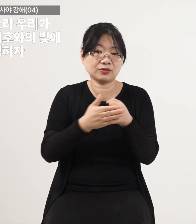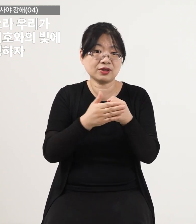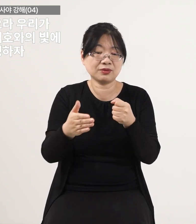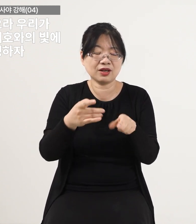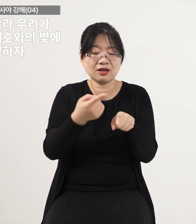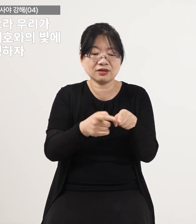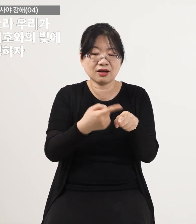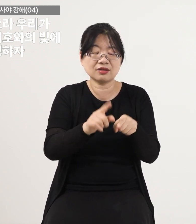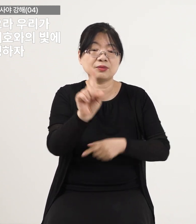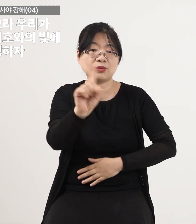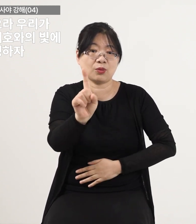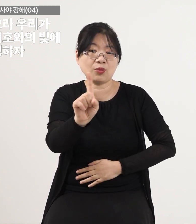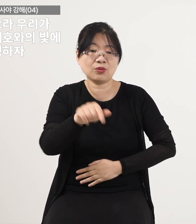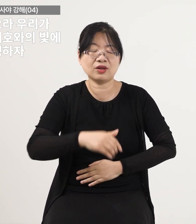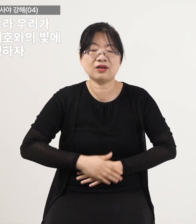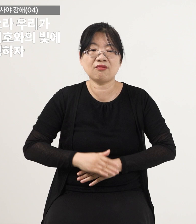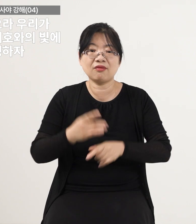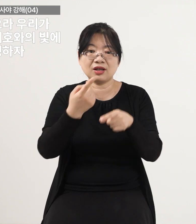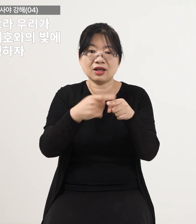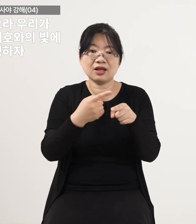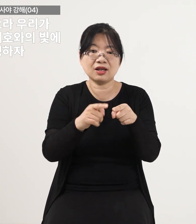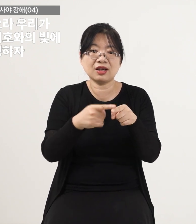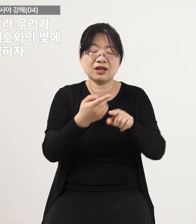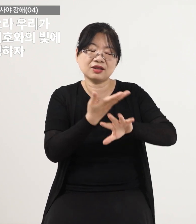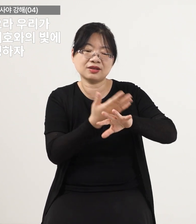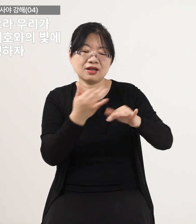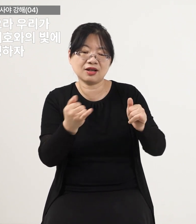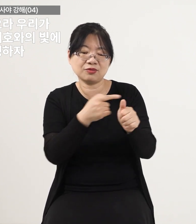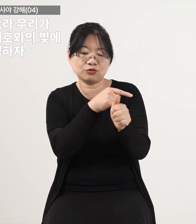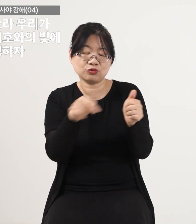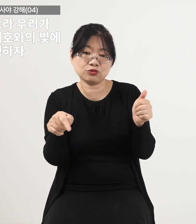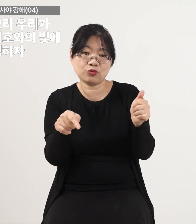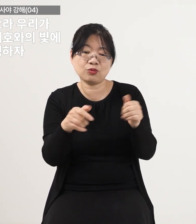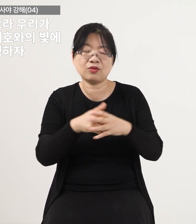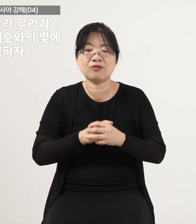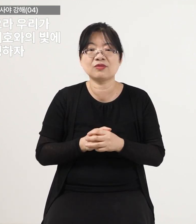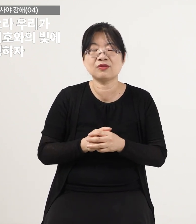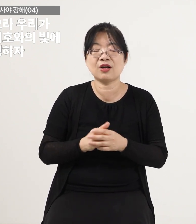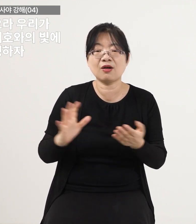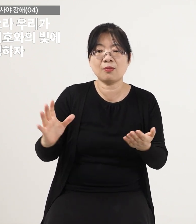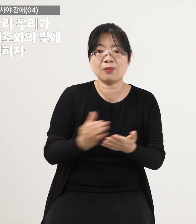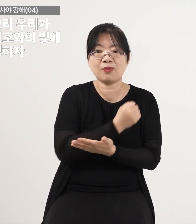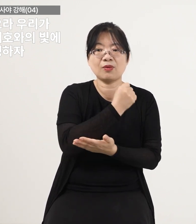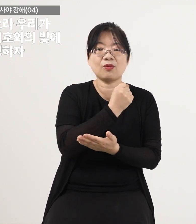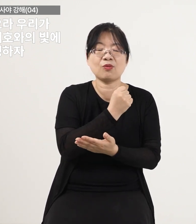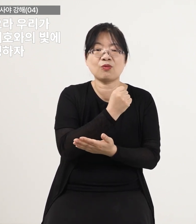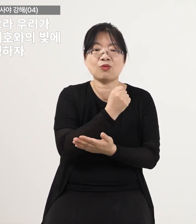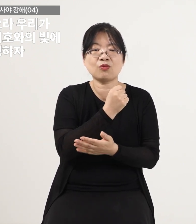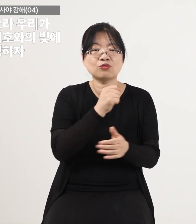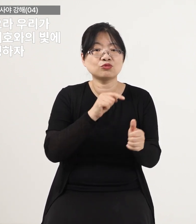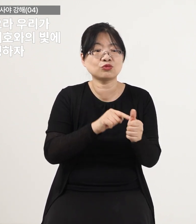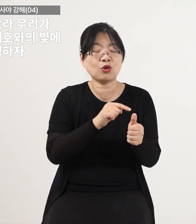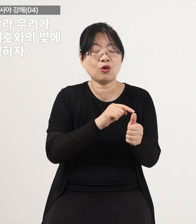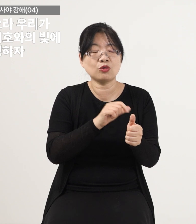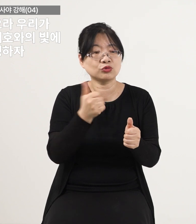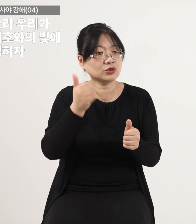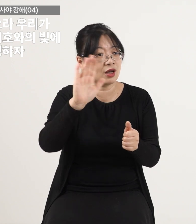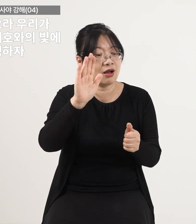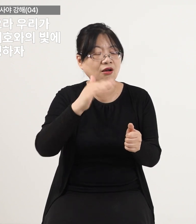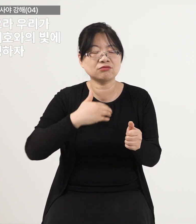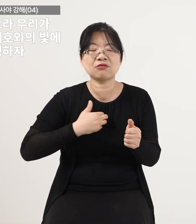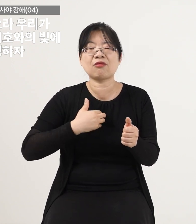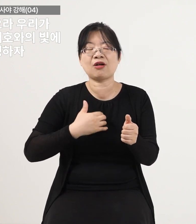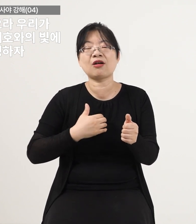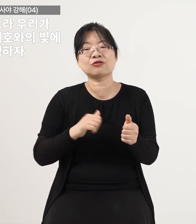칼은 뭐 하는 겁니까? 칼은 상대를 죽이고 뺏고 네가 안 죽으면 내가